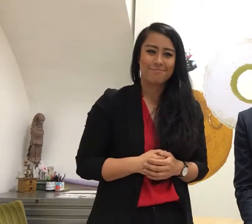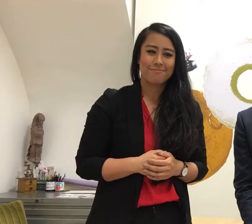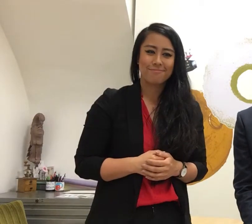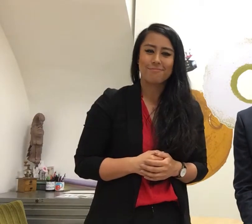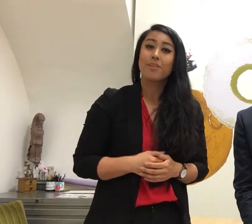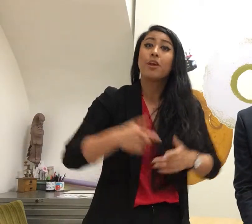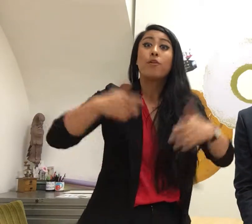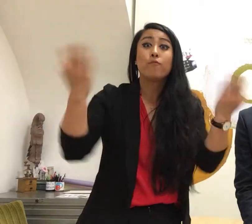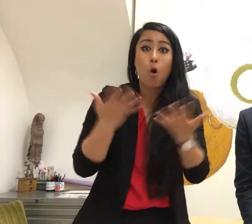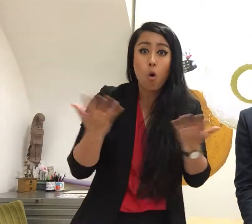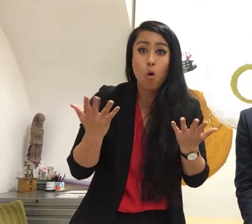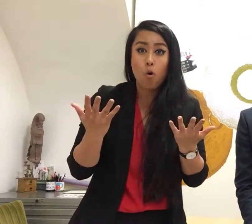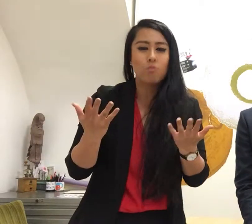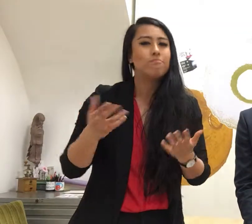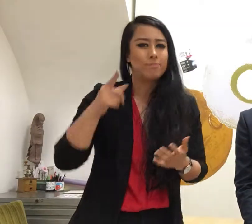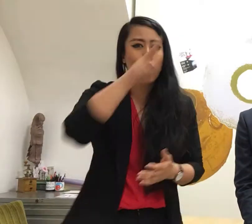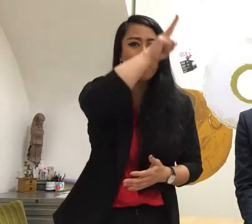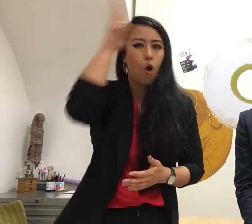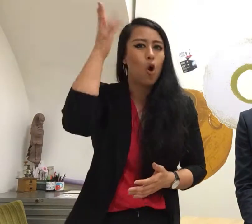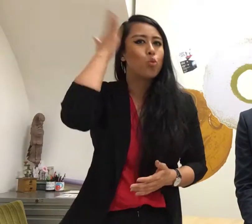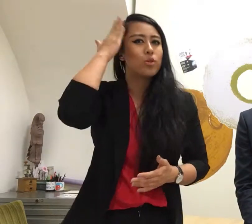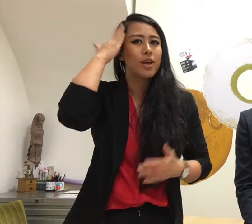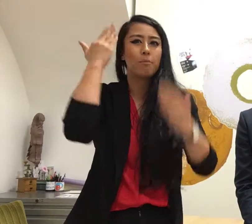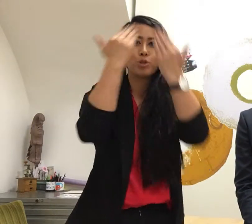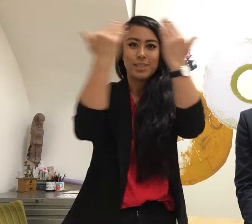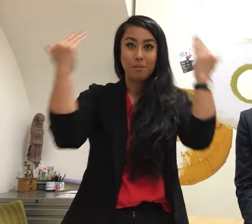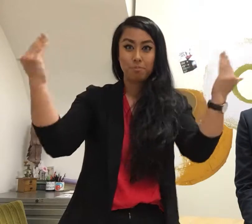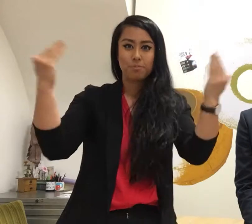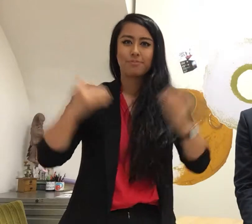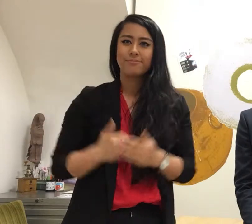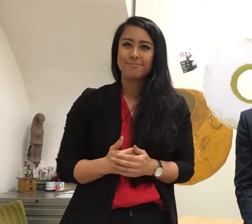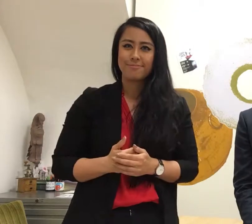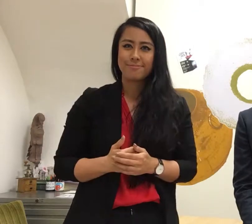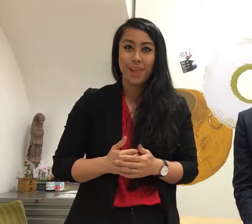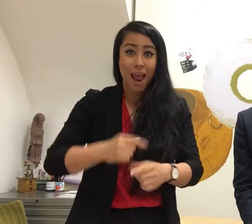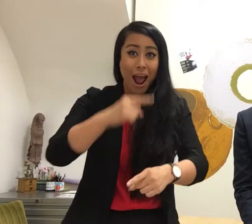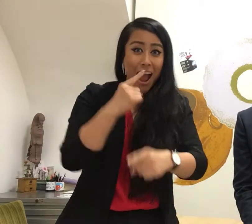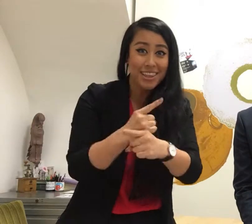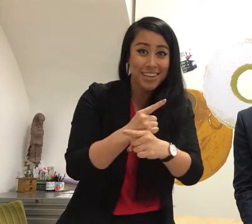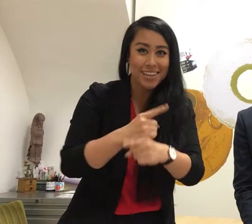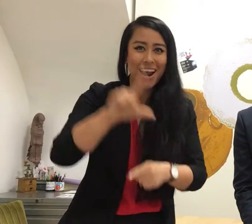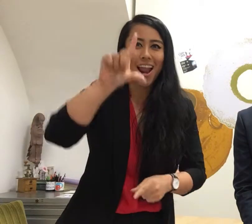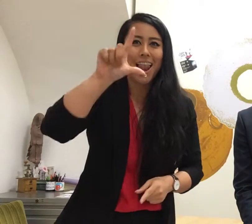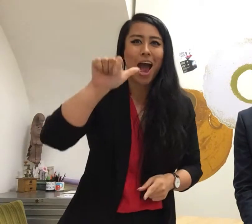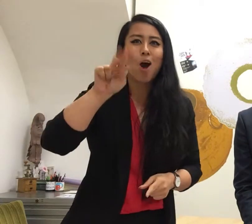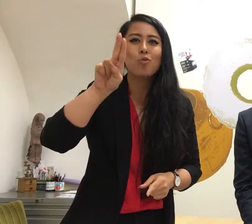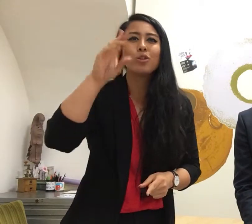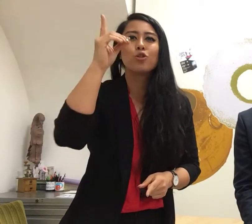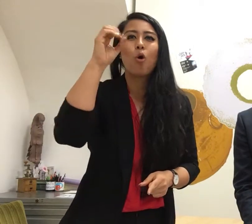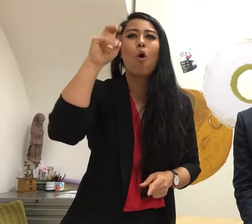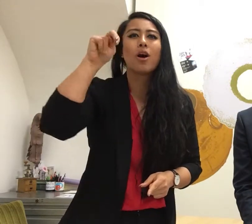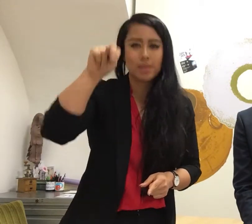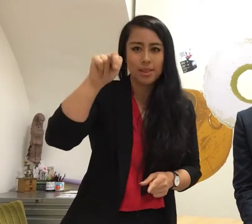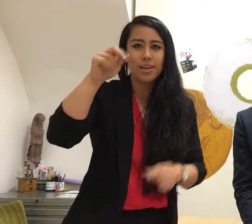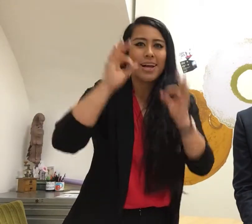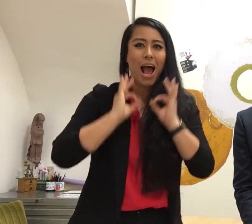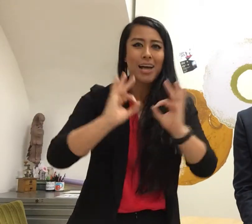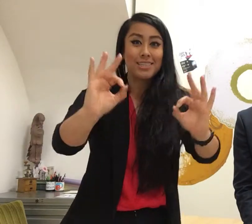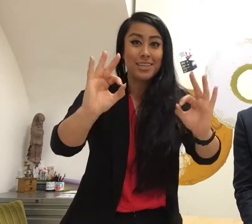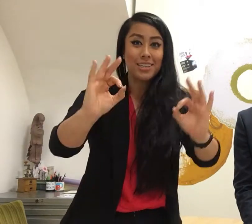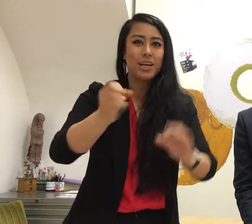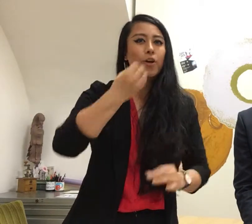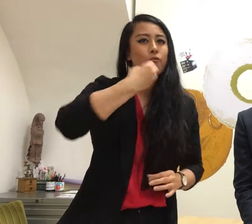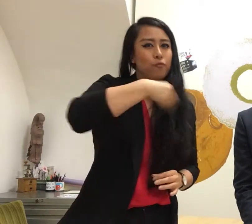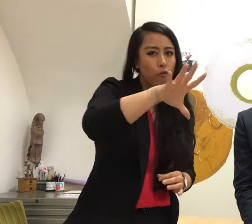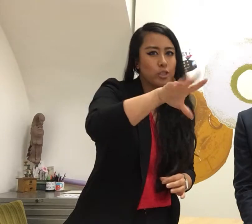4 Kommunikationsassistentinnen, die dabei sein werden. Das Ganze wird hier im Volkskundemuseum stattfinden. Die Adresse